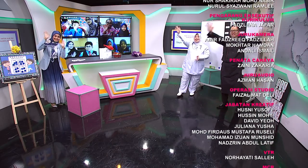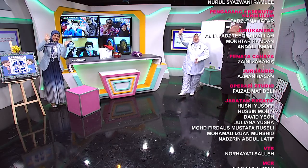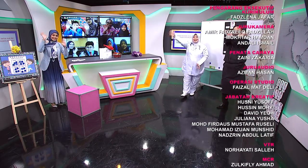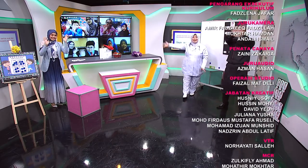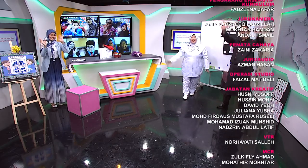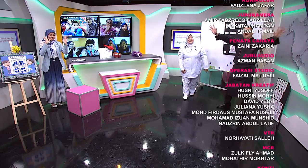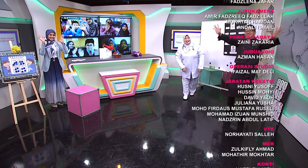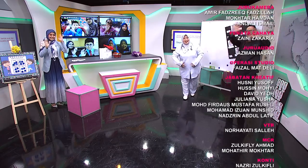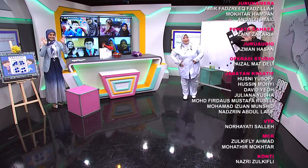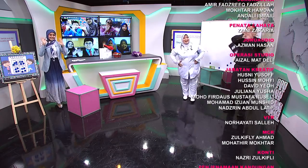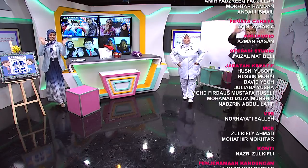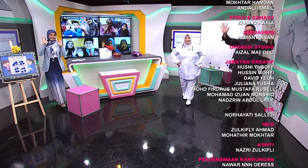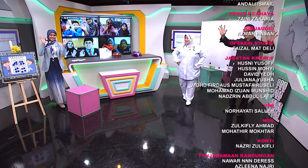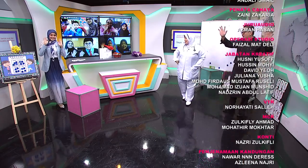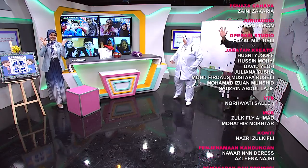Bye.